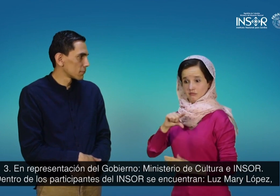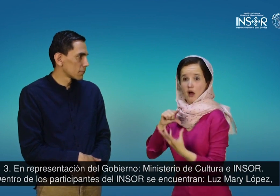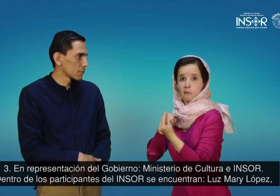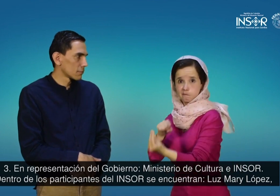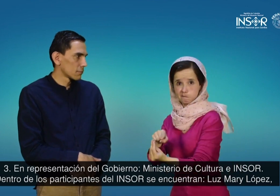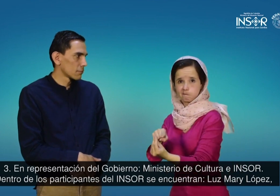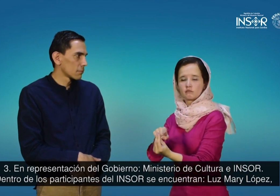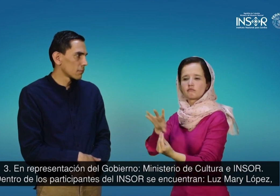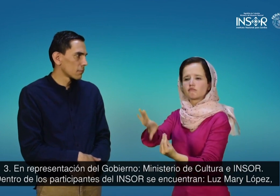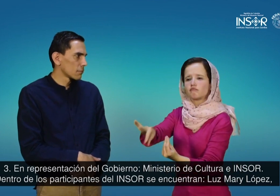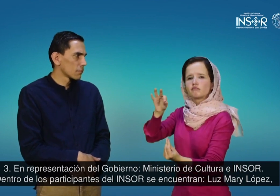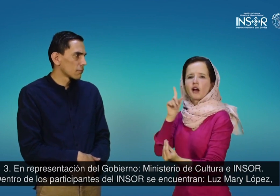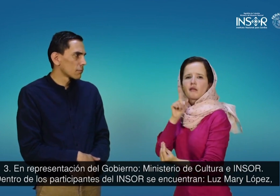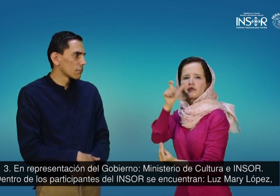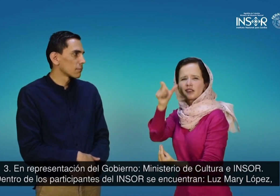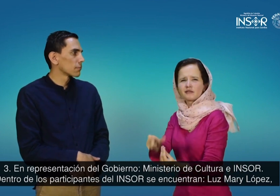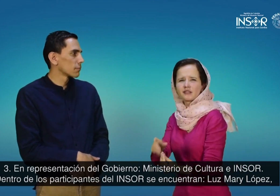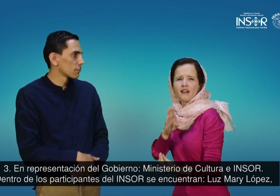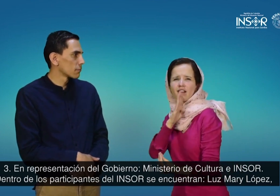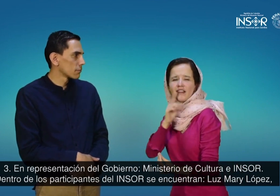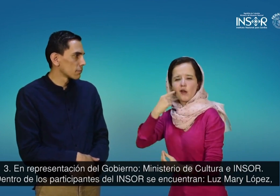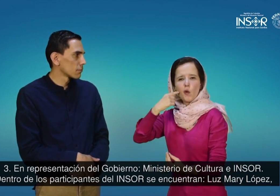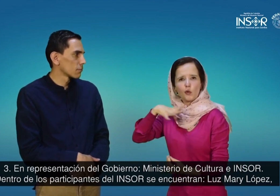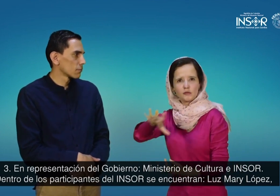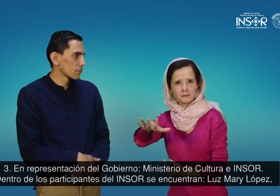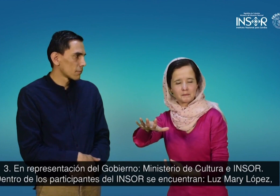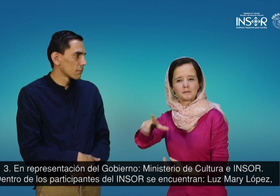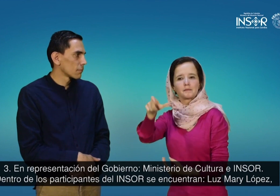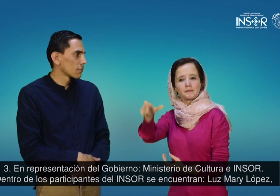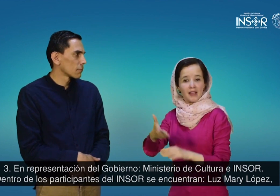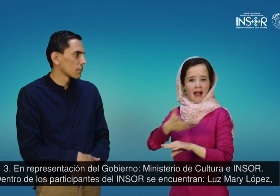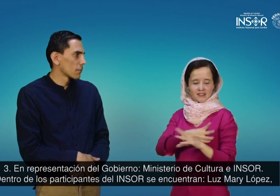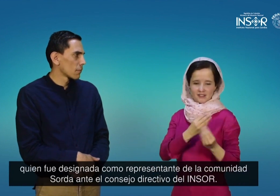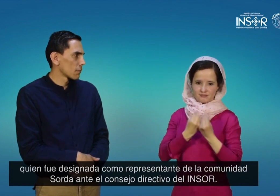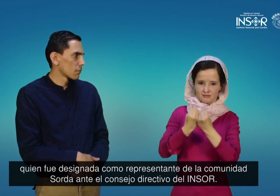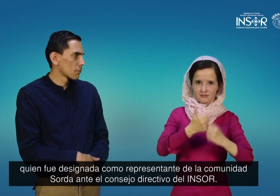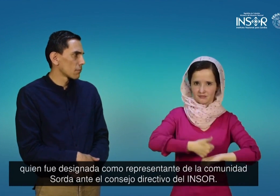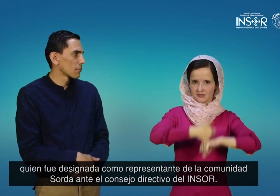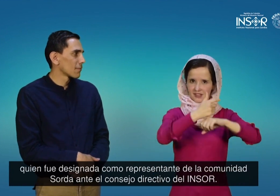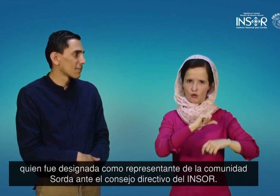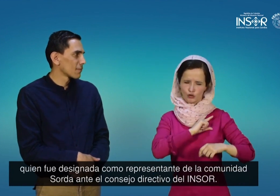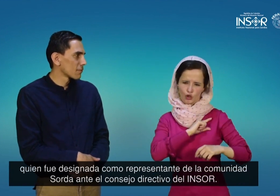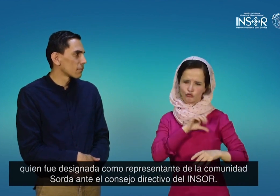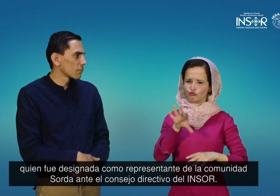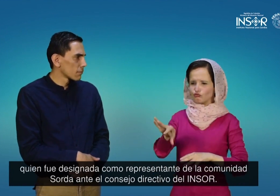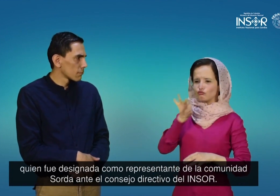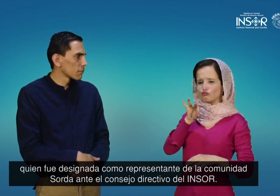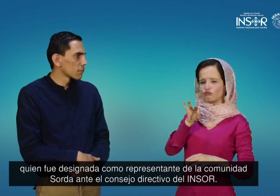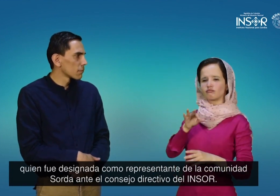INSOR, se encuentra Luzmari López. ¿Quién fue designada como representante de la comunidad sorda ante el Consejo